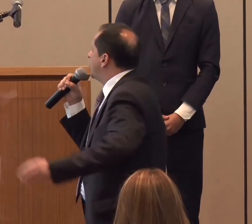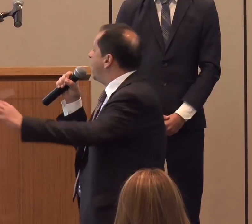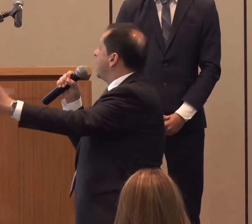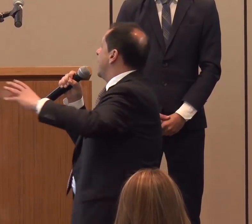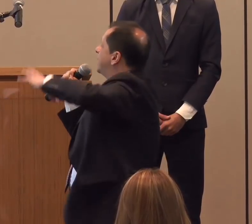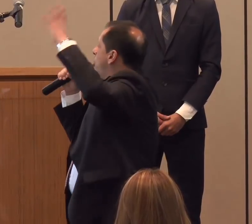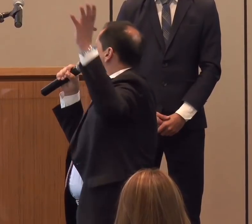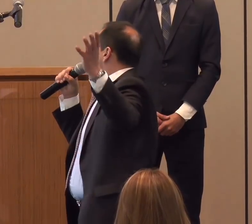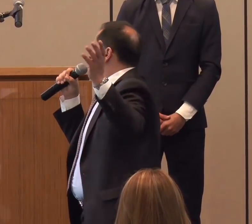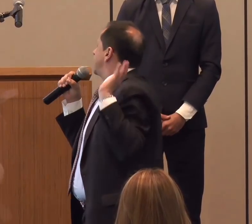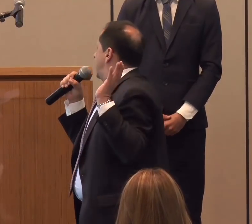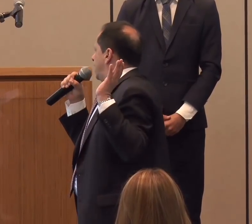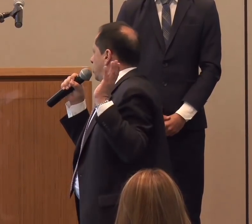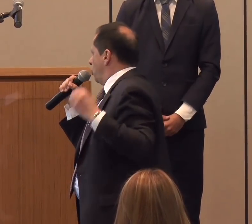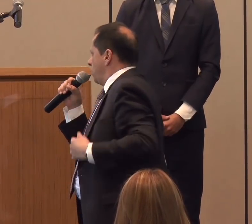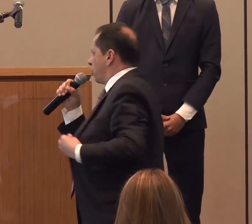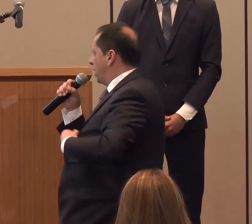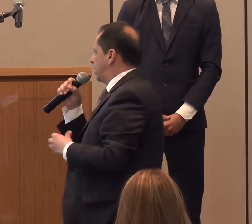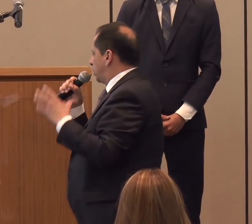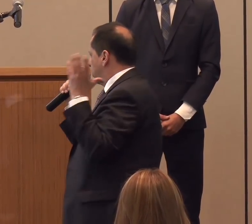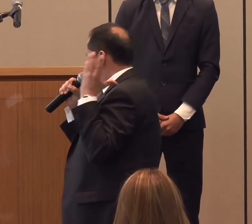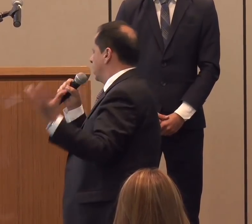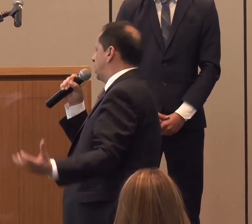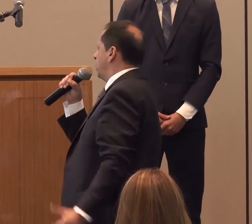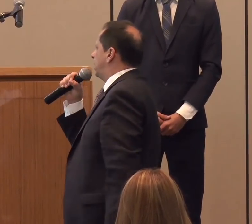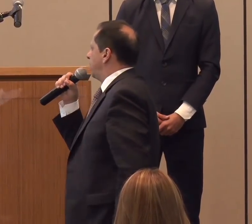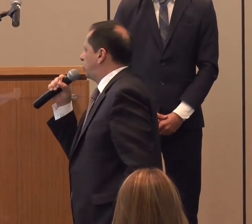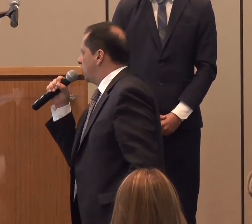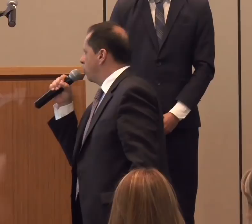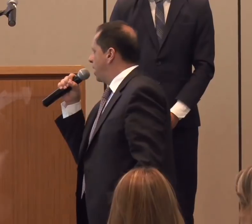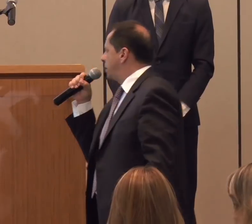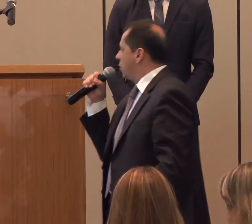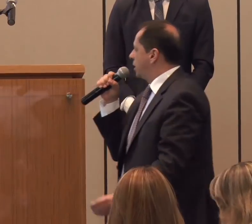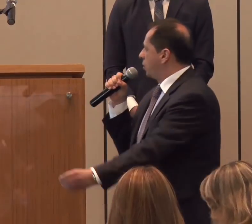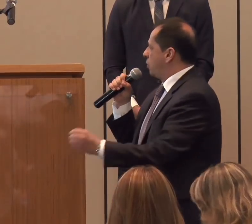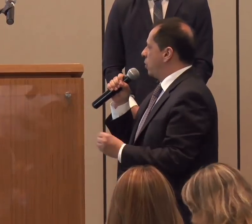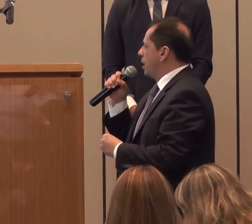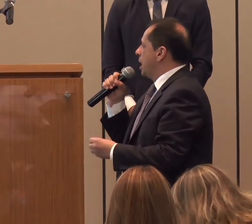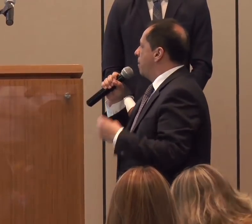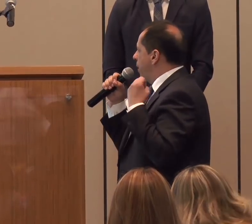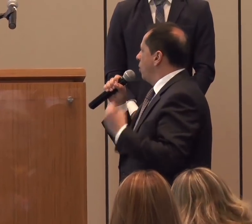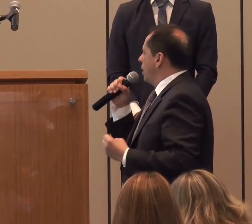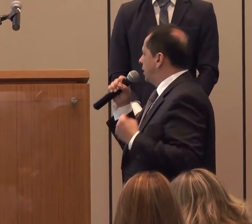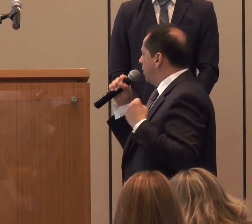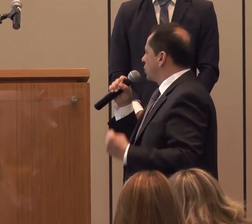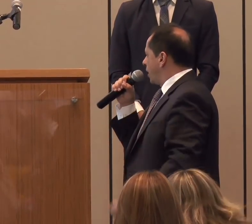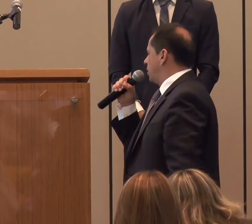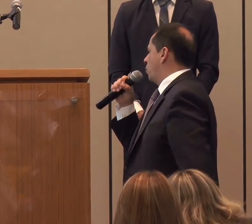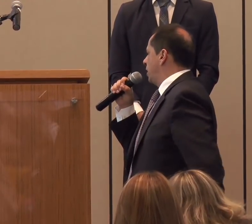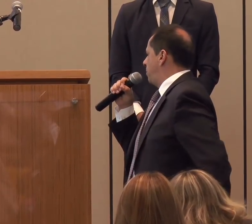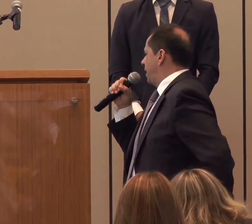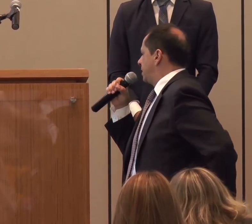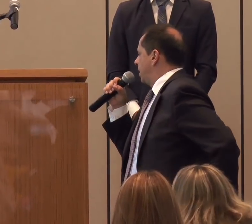nuevos destinos digamos ya estas obras grandes que dan son muy importantes incentivo en el tema del turismo mice de congreso y reunión pero